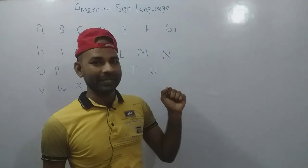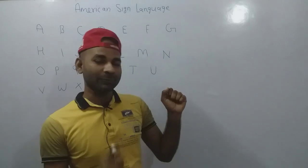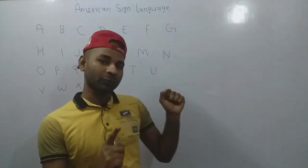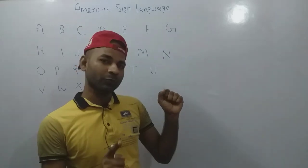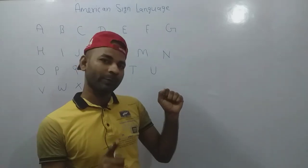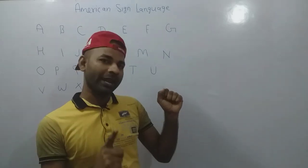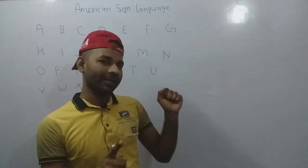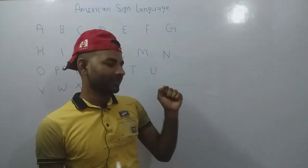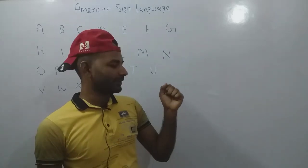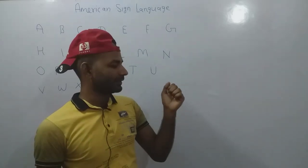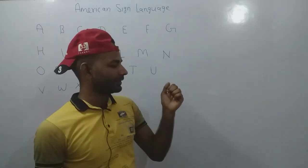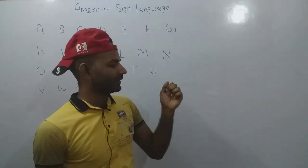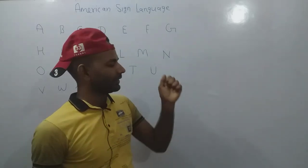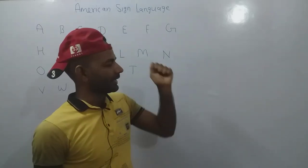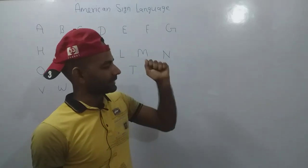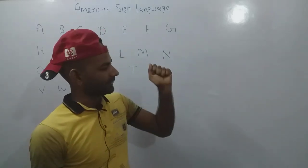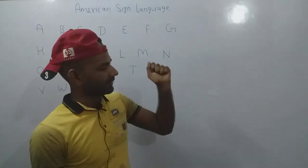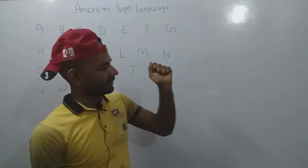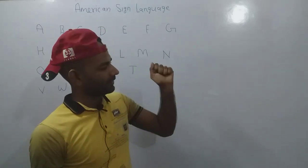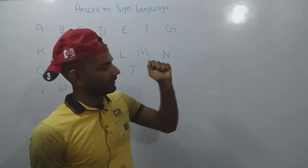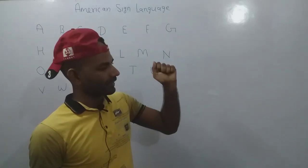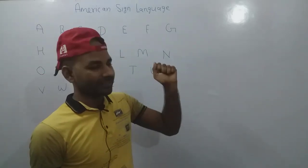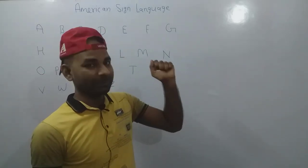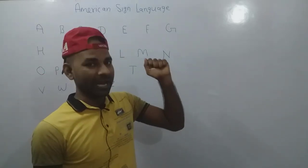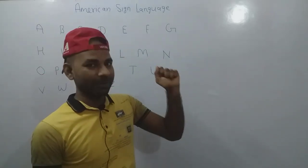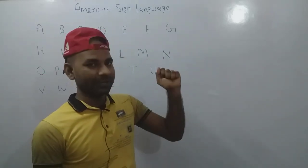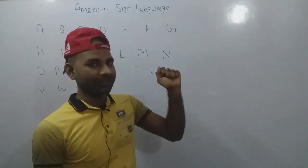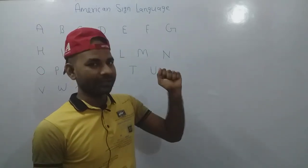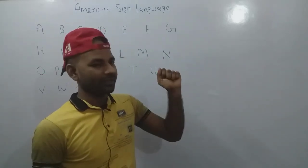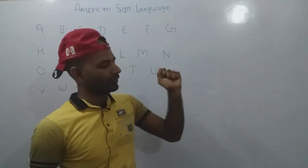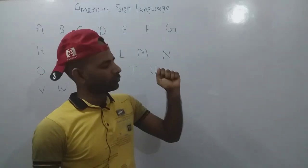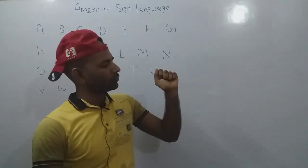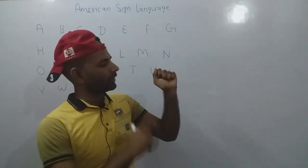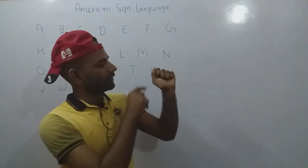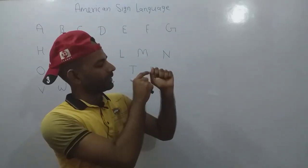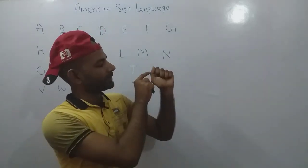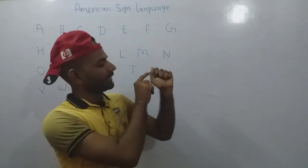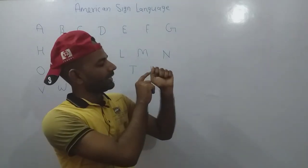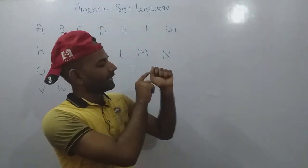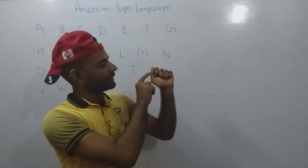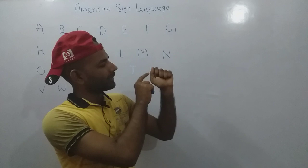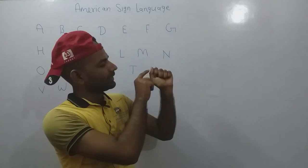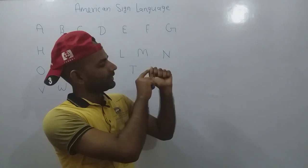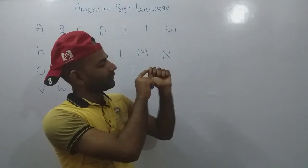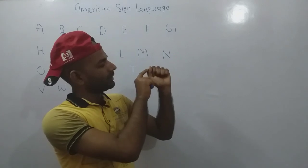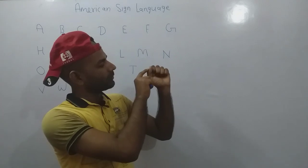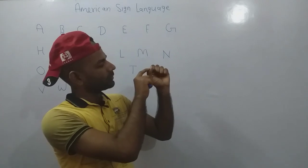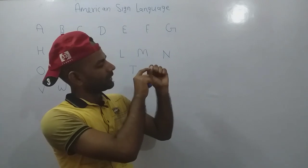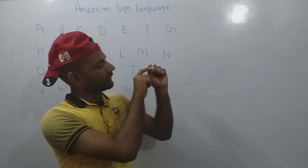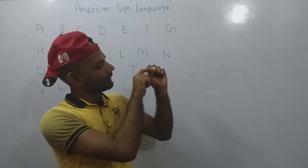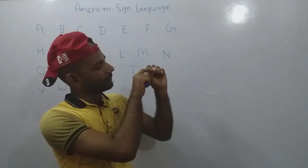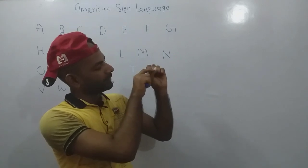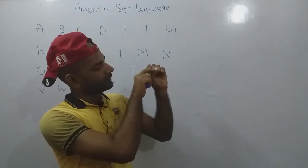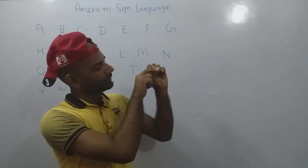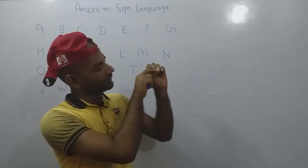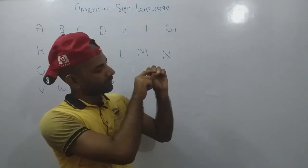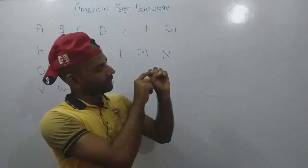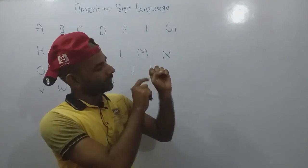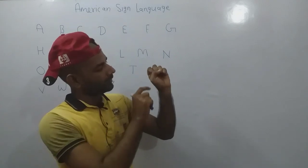शुरू शुरू में ए कैसे बनाया था, ऐसे ऐसे आपने ए बनाया था, तो कुछ नहीं करना है, बस ऐसे करके ये वाला अंगूठा लाके यहाँ पे रख लीजिए, यहाँ पे